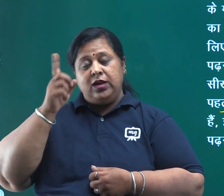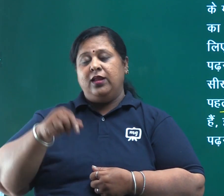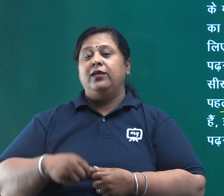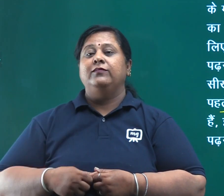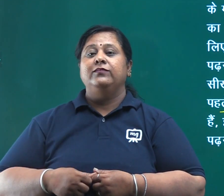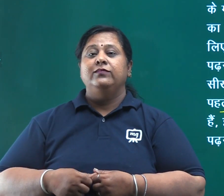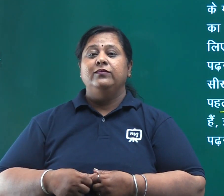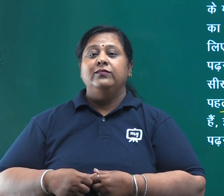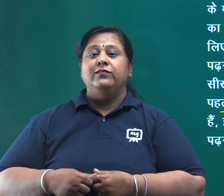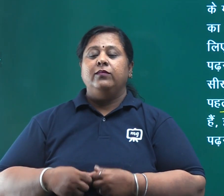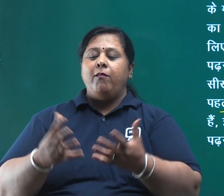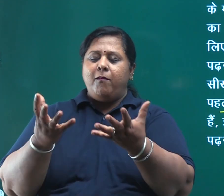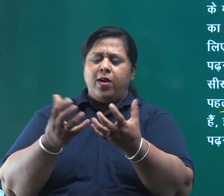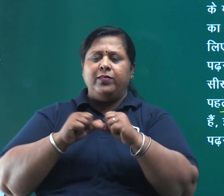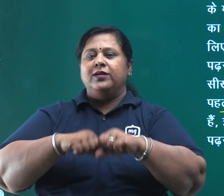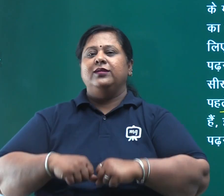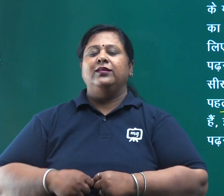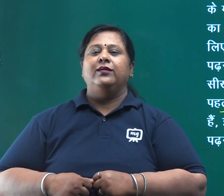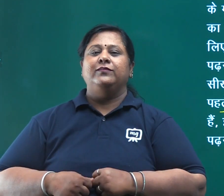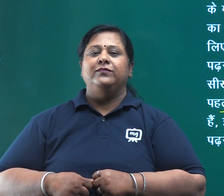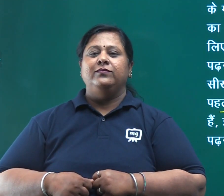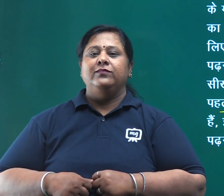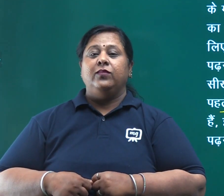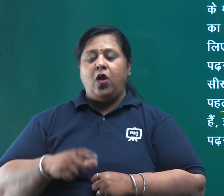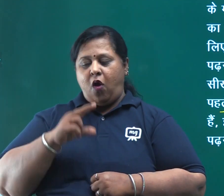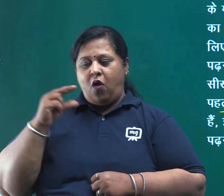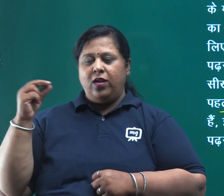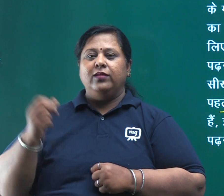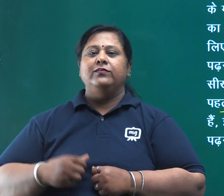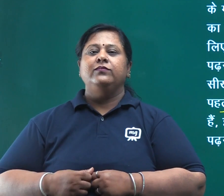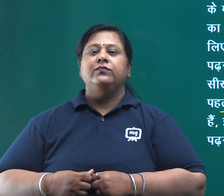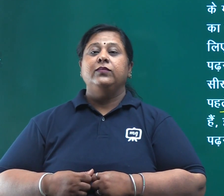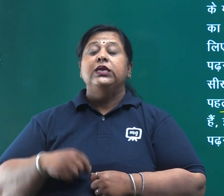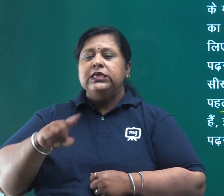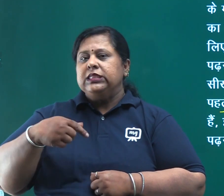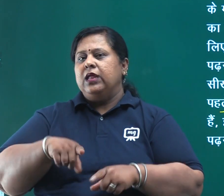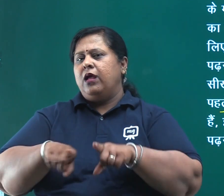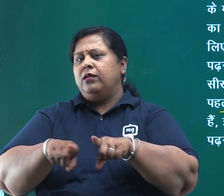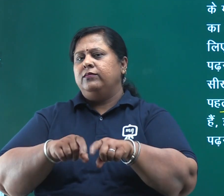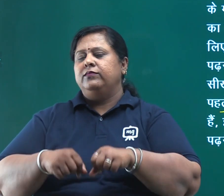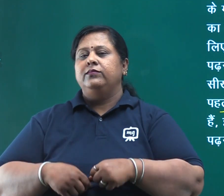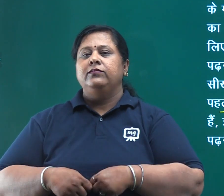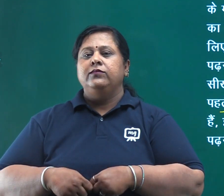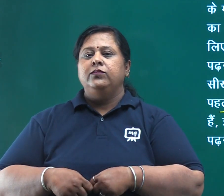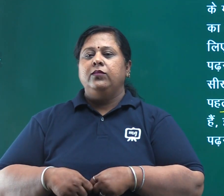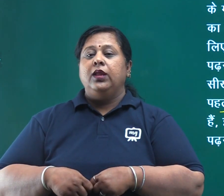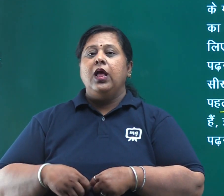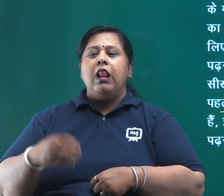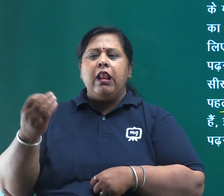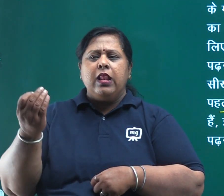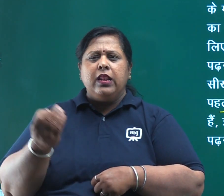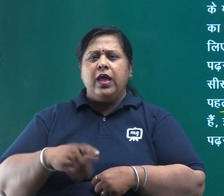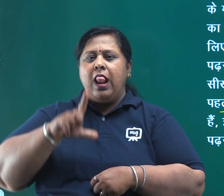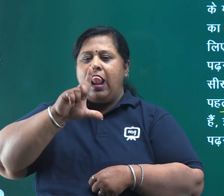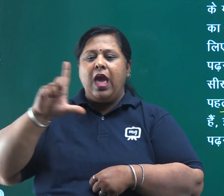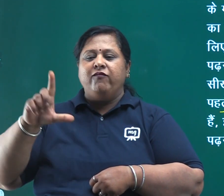जानकारी प्राप्त कर सकते हैं। और जिस प्रकार नई भाषा सीखने के